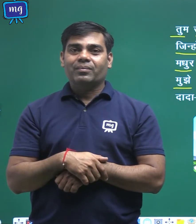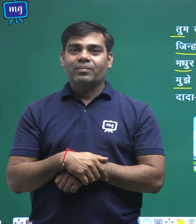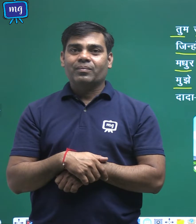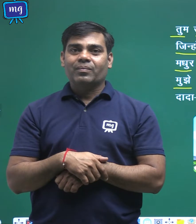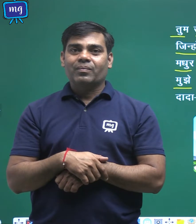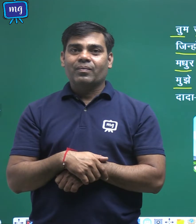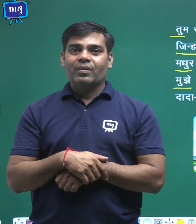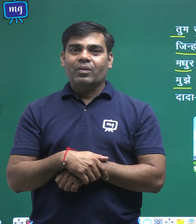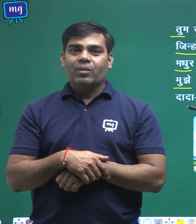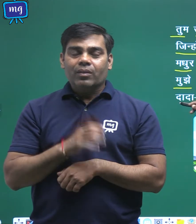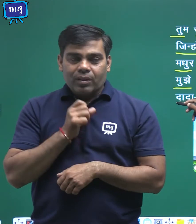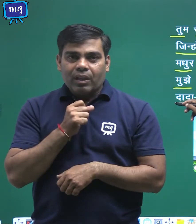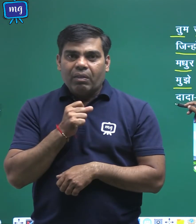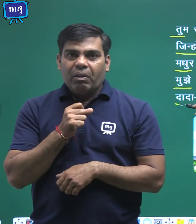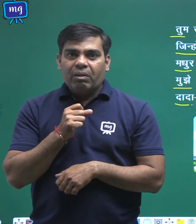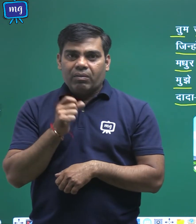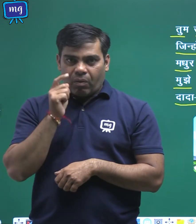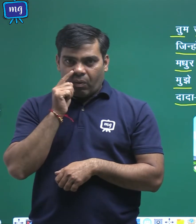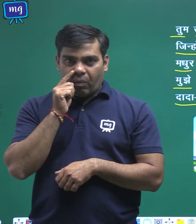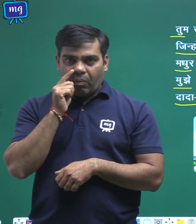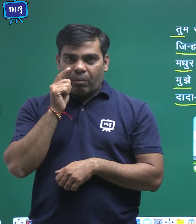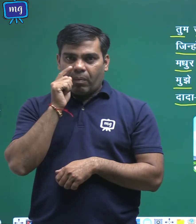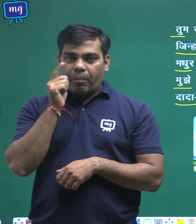दादा नाना जैसा